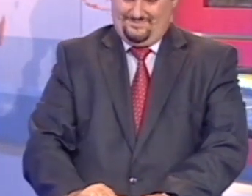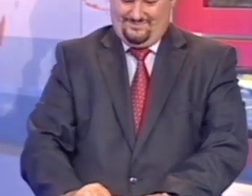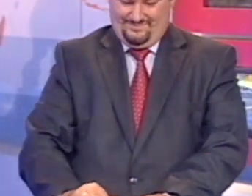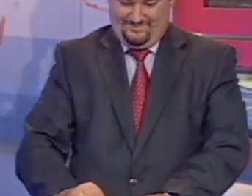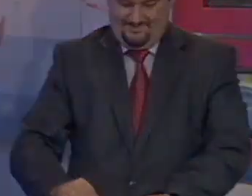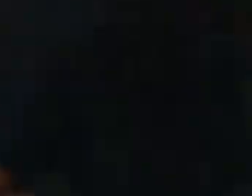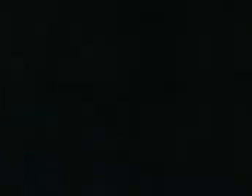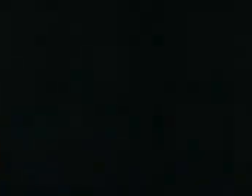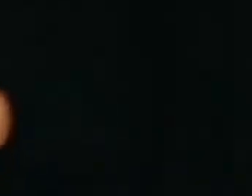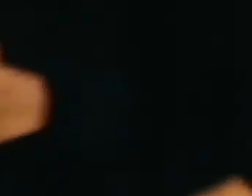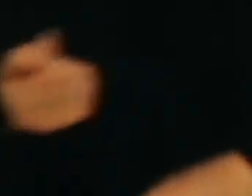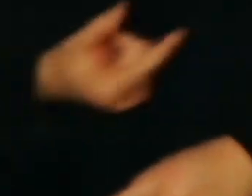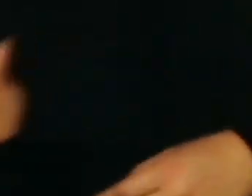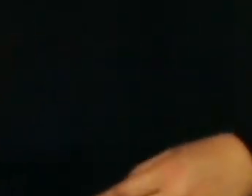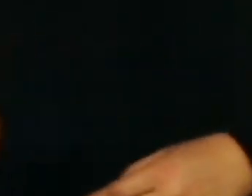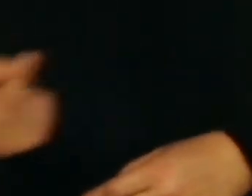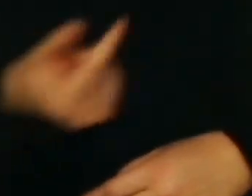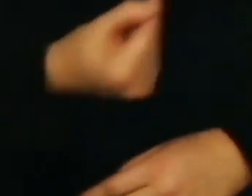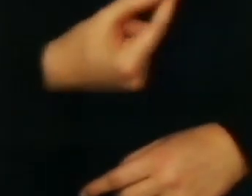βράδυ.